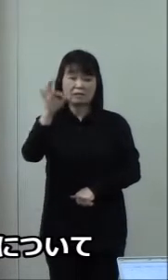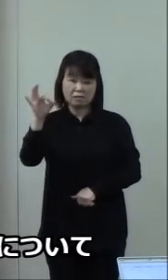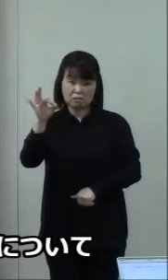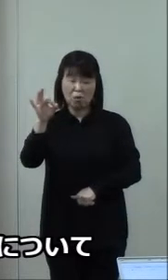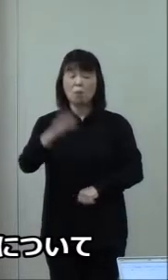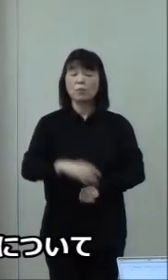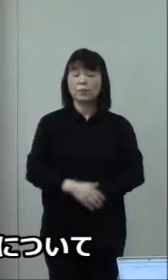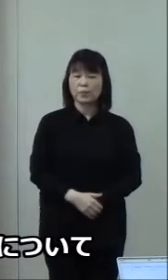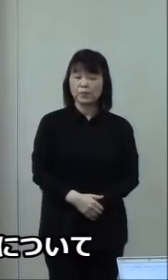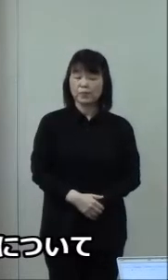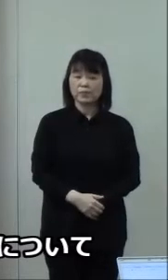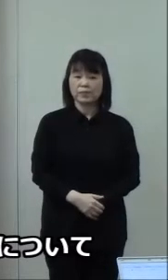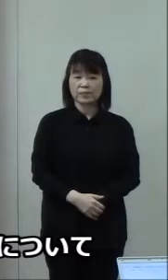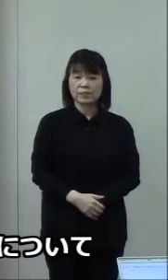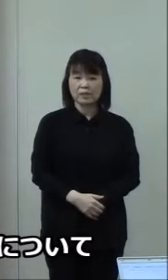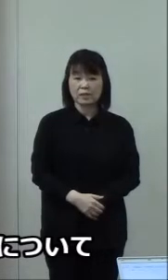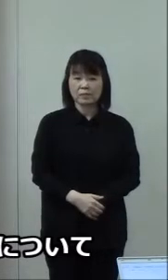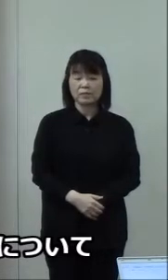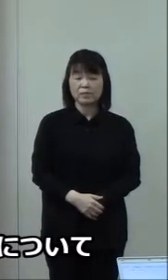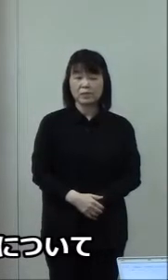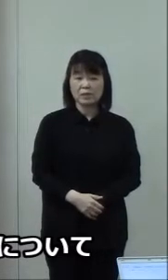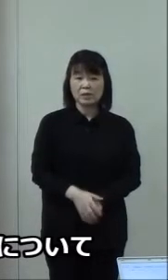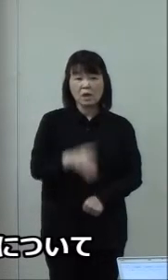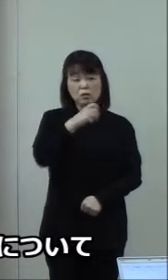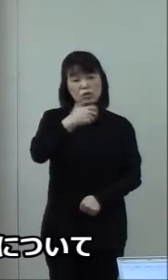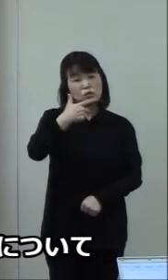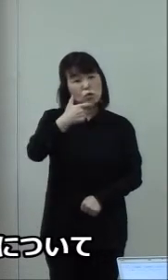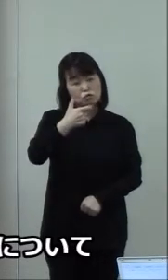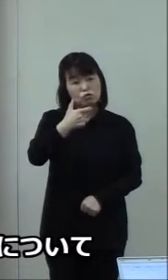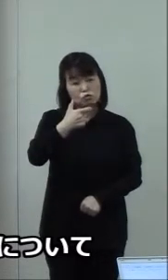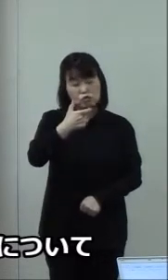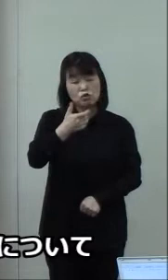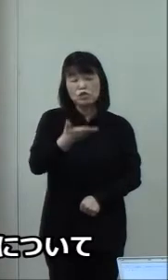あとこの辺、60歳以上おおむね8割